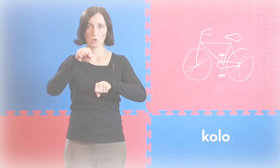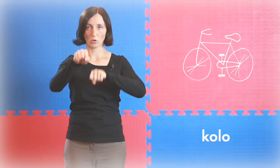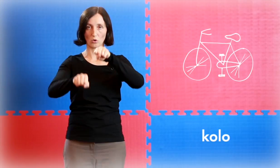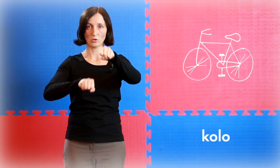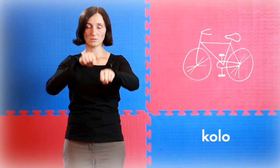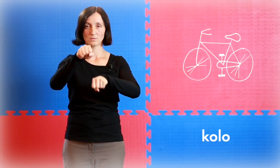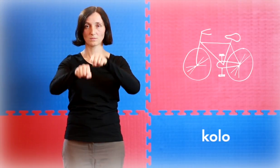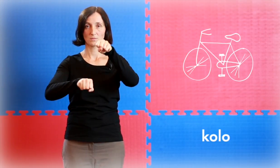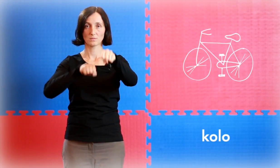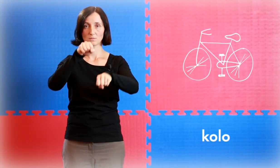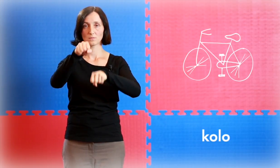Kolo.